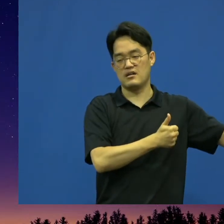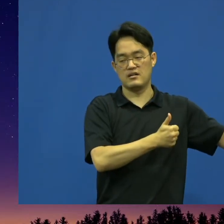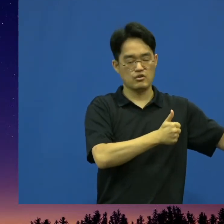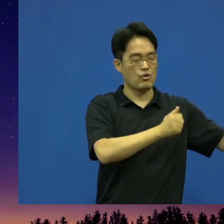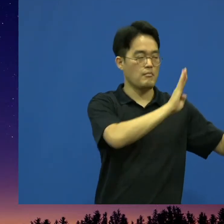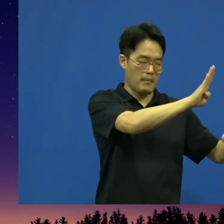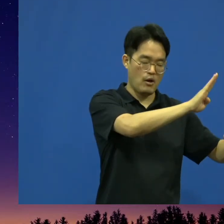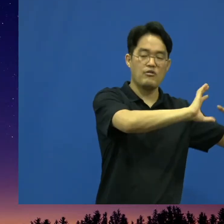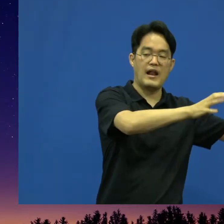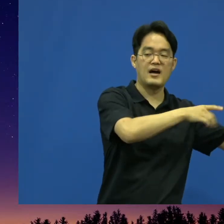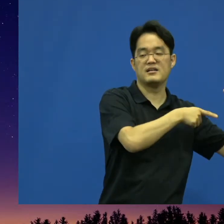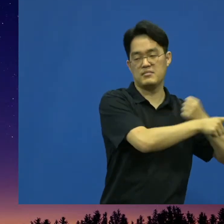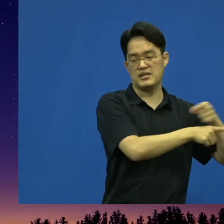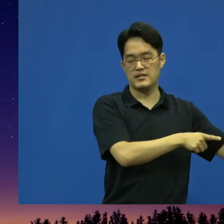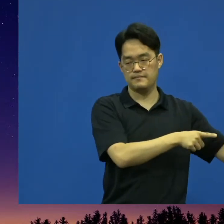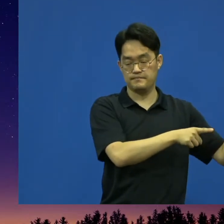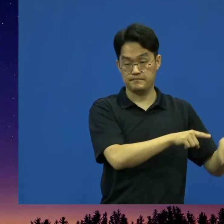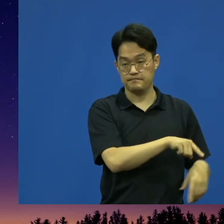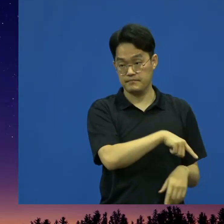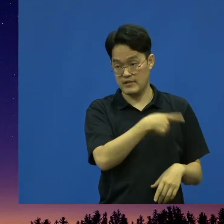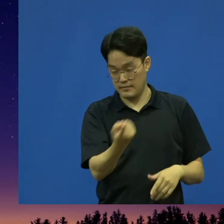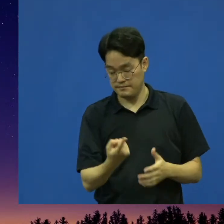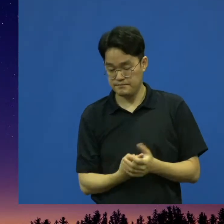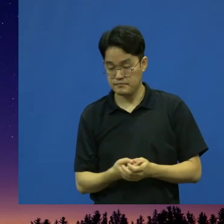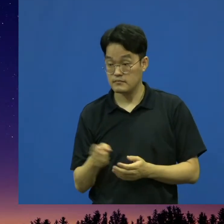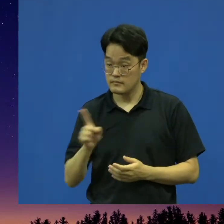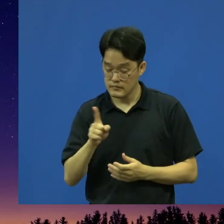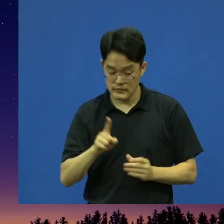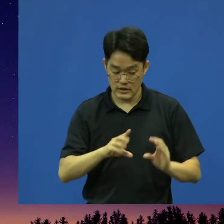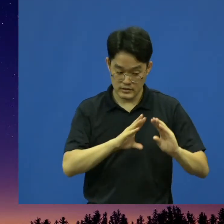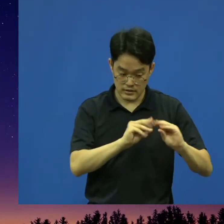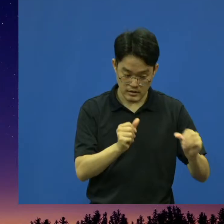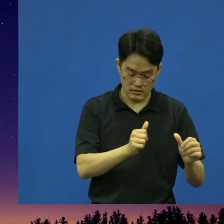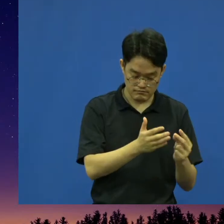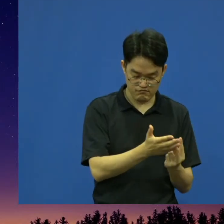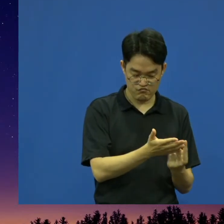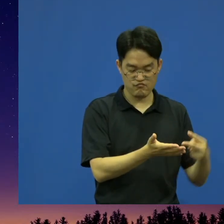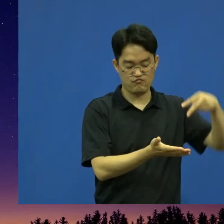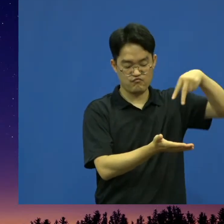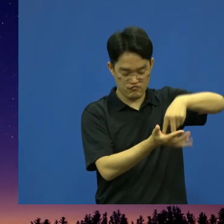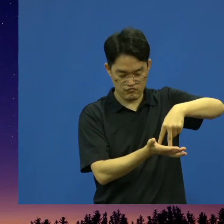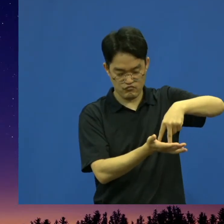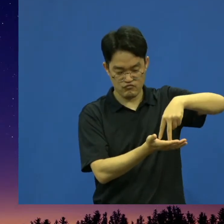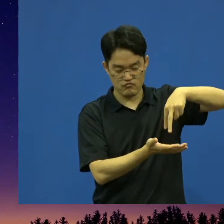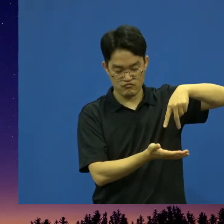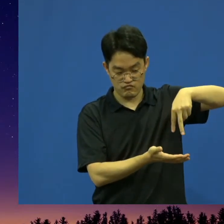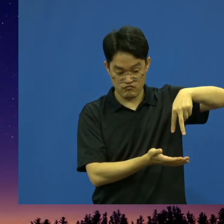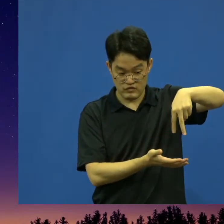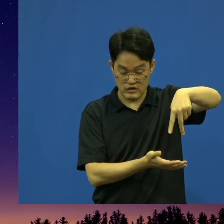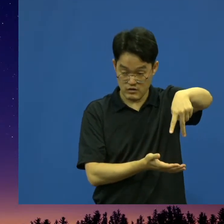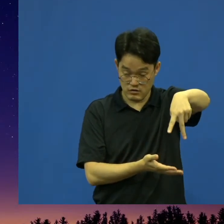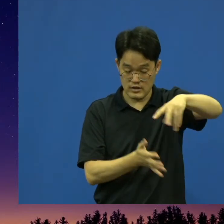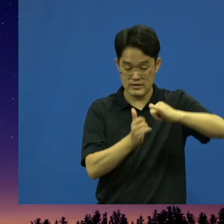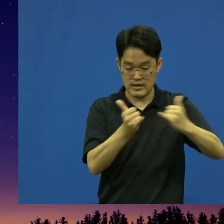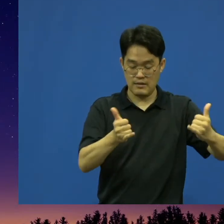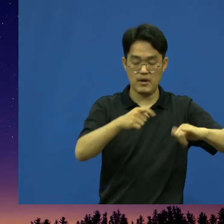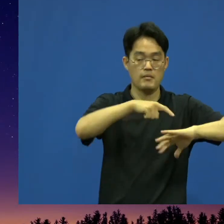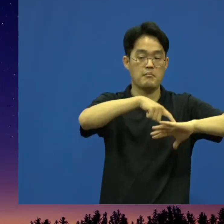보면 땅에서 들려서 사람처럼 두 발로 서게 함을 받았으며 또 사람의 마음을